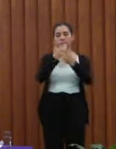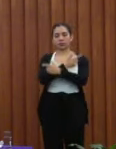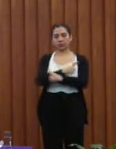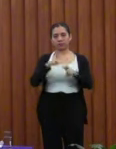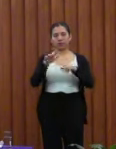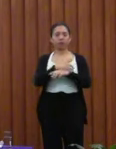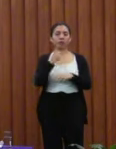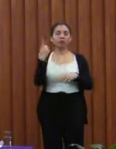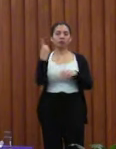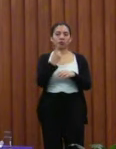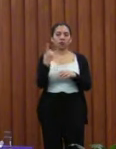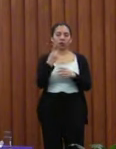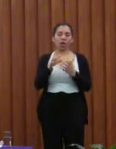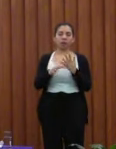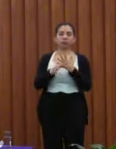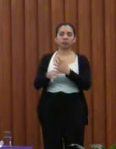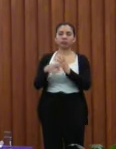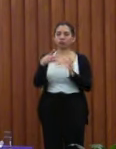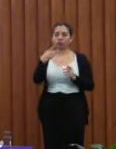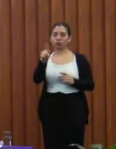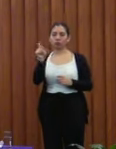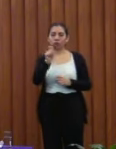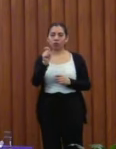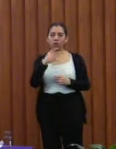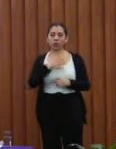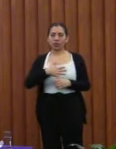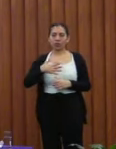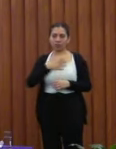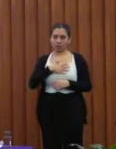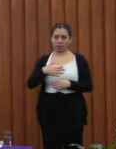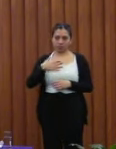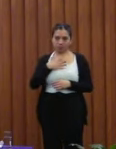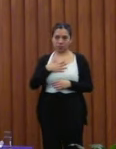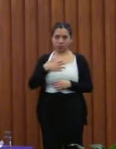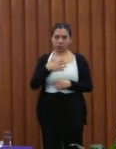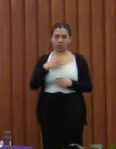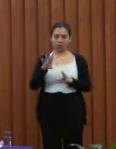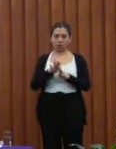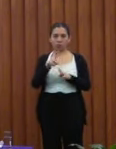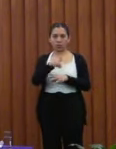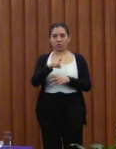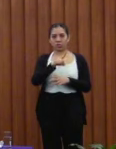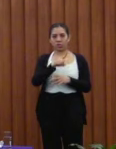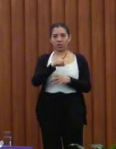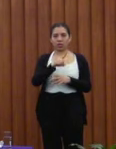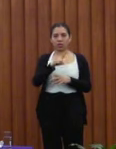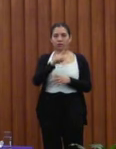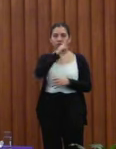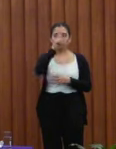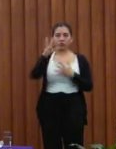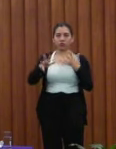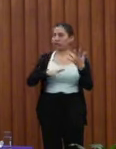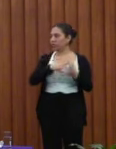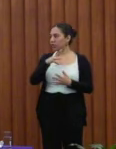esta figura de crimen pasional, que en las leyes se considera estado de emoción violenta, me parece que sí, ¿verdad,